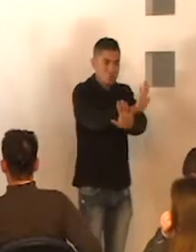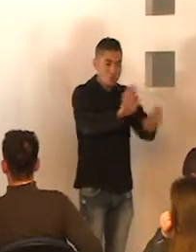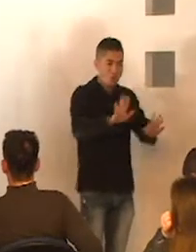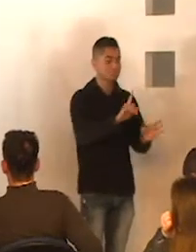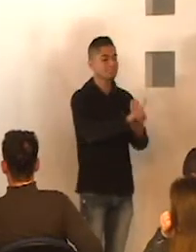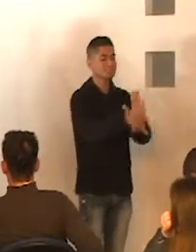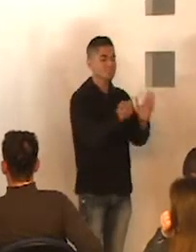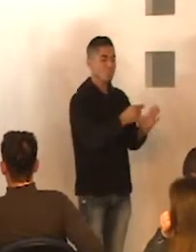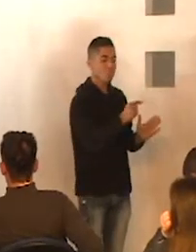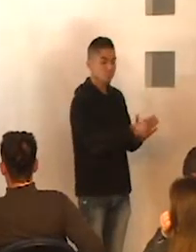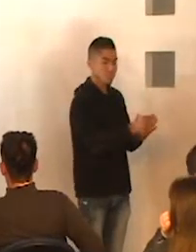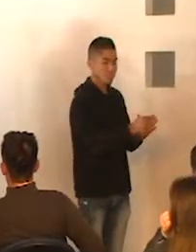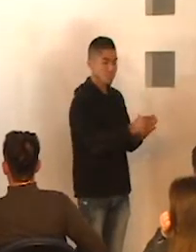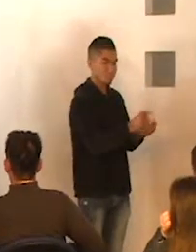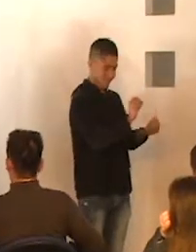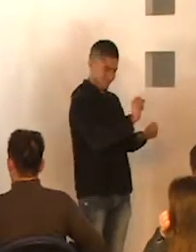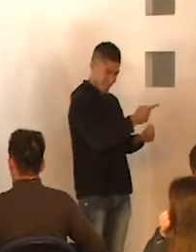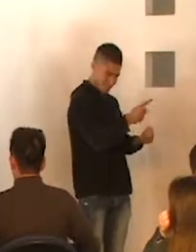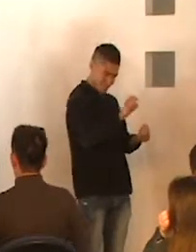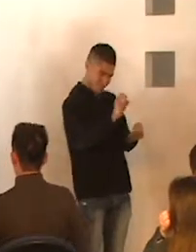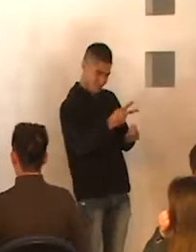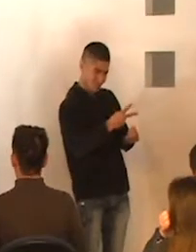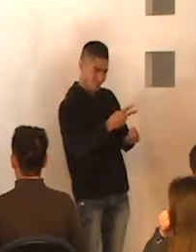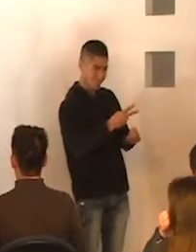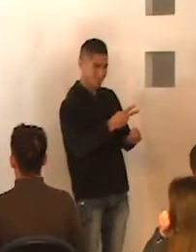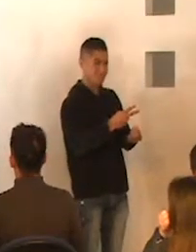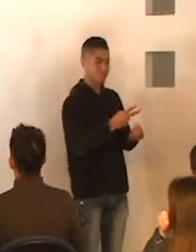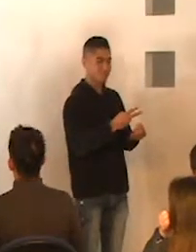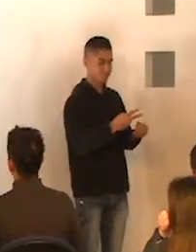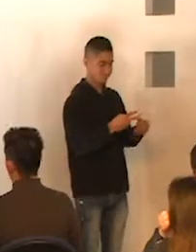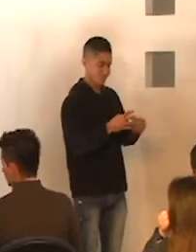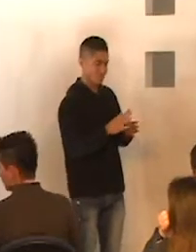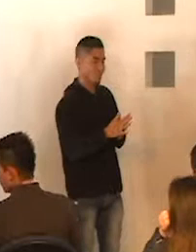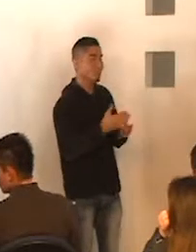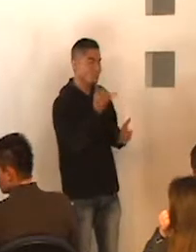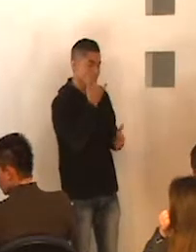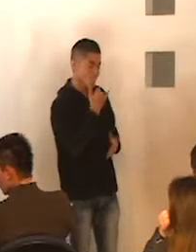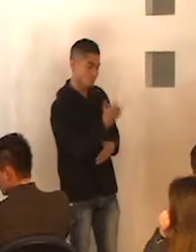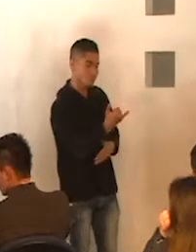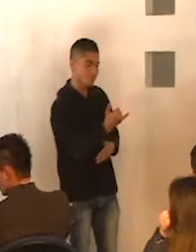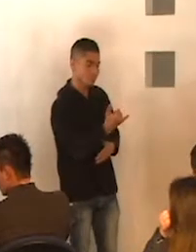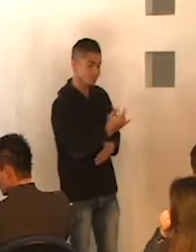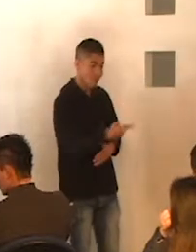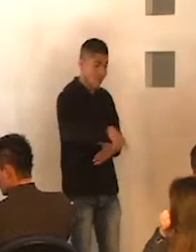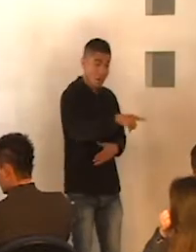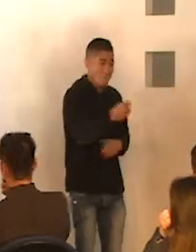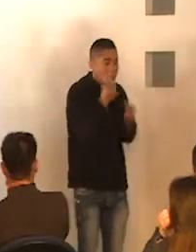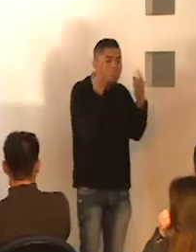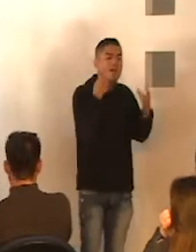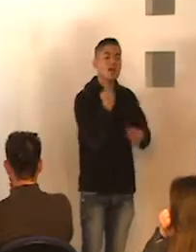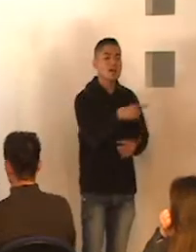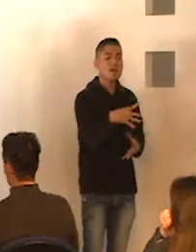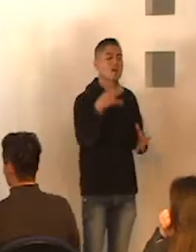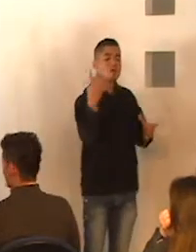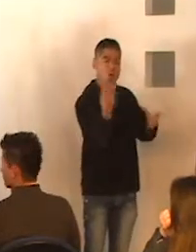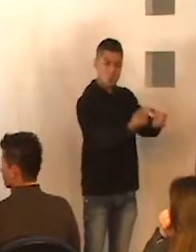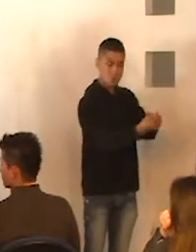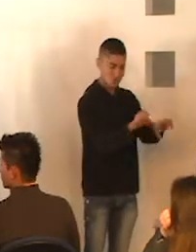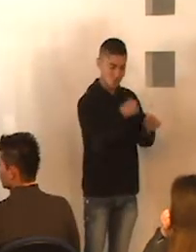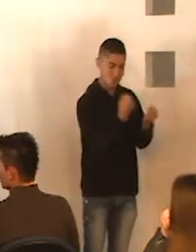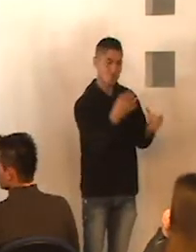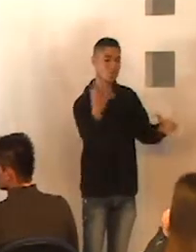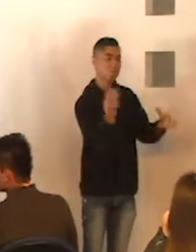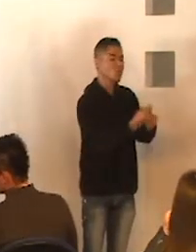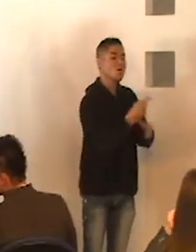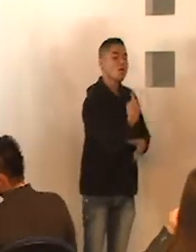pues básicamente no se comprende muy bien el ejercicio de la inclusión en el aula. Nosotros llevamos